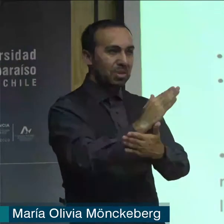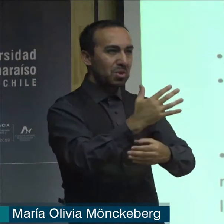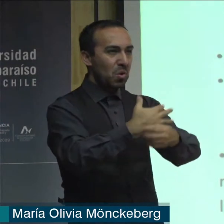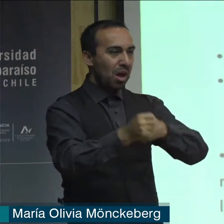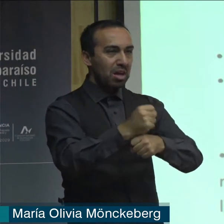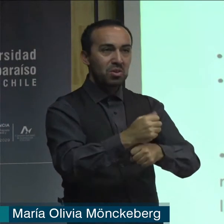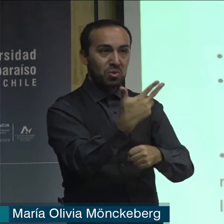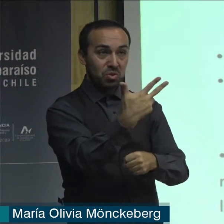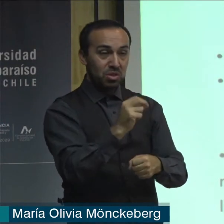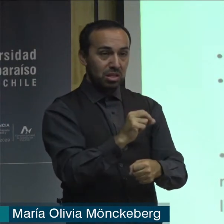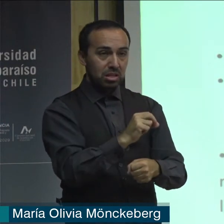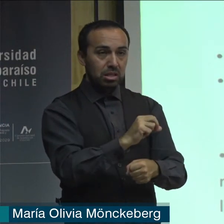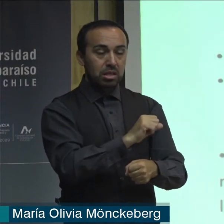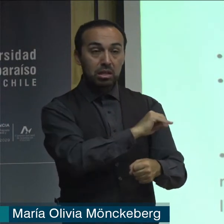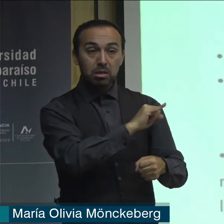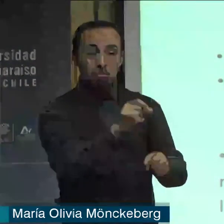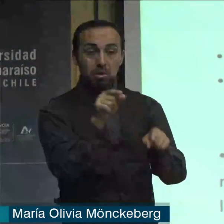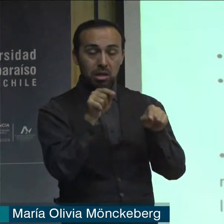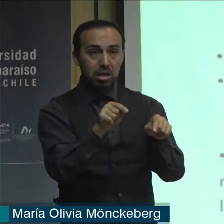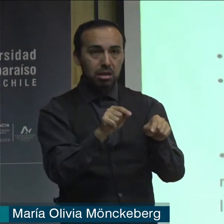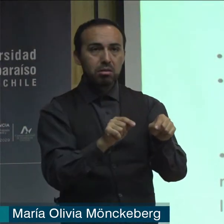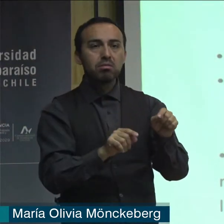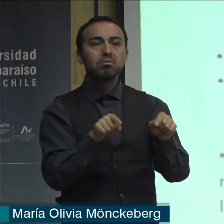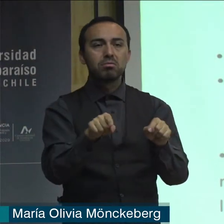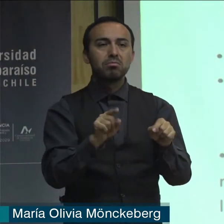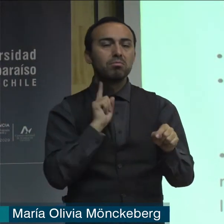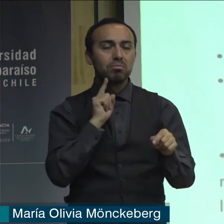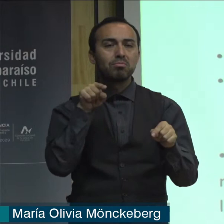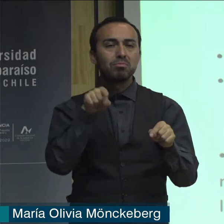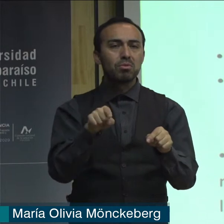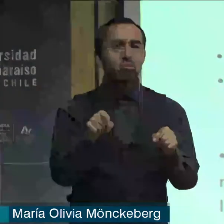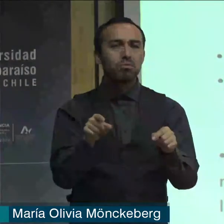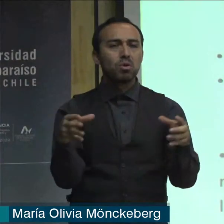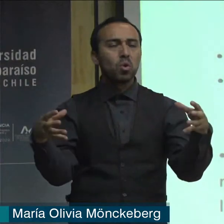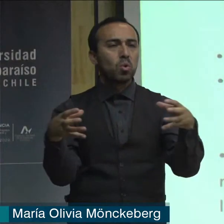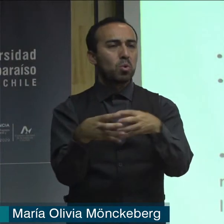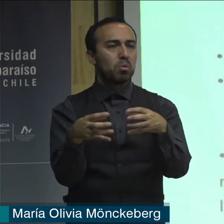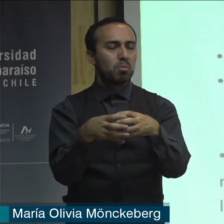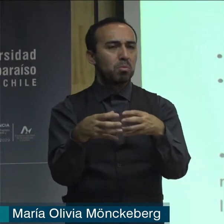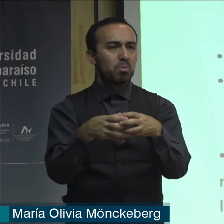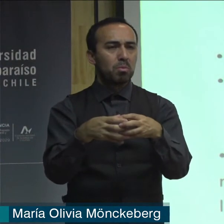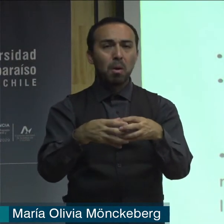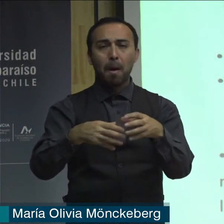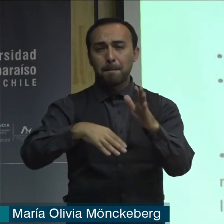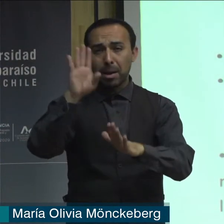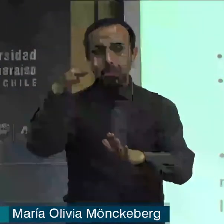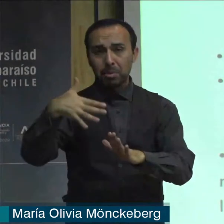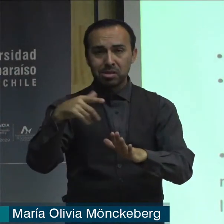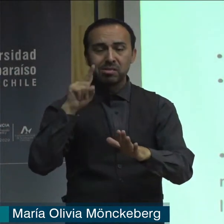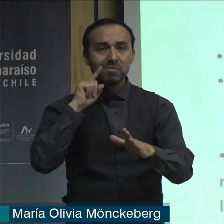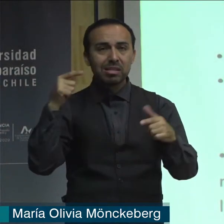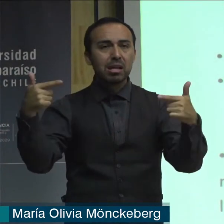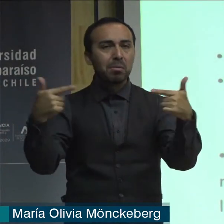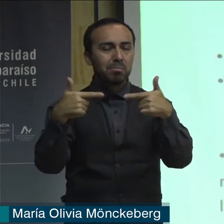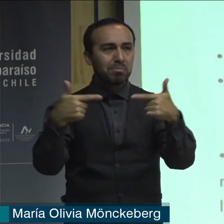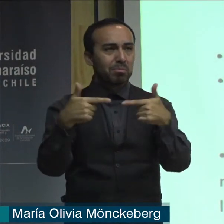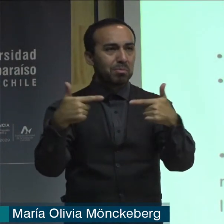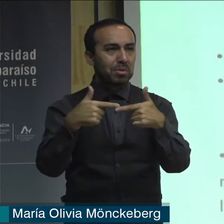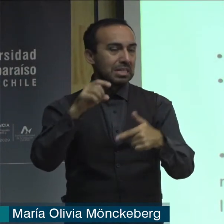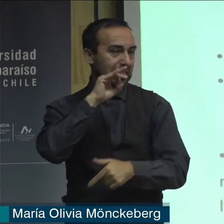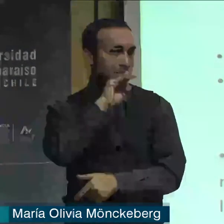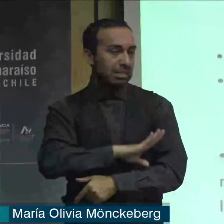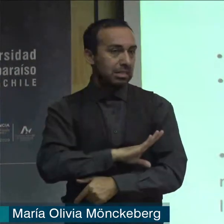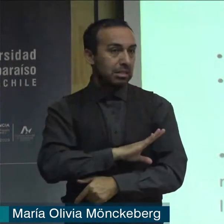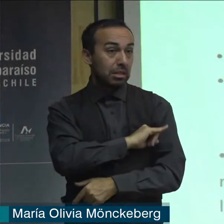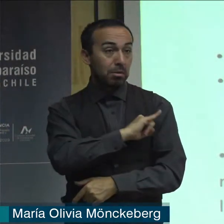y que llegó a ser el partido principal de la derecha chilena ahora habrá que ver pero pasó mucho tiempo